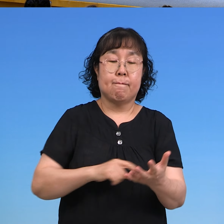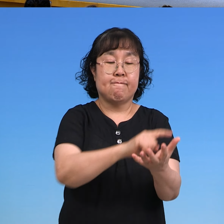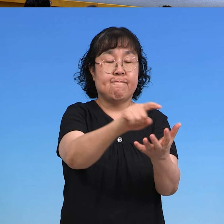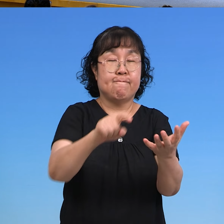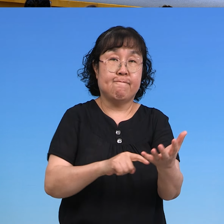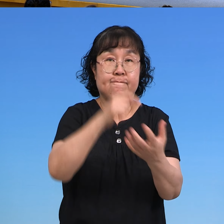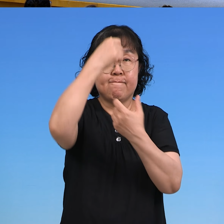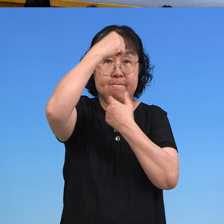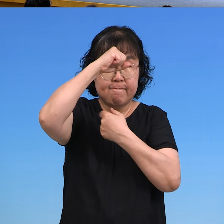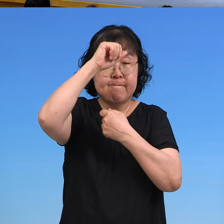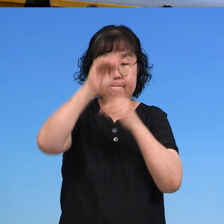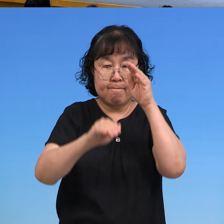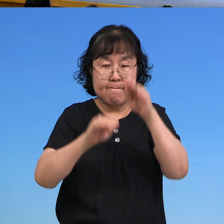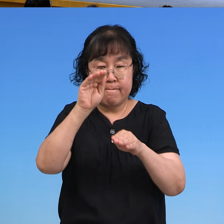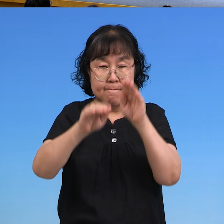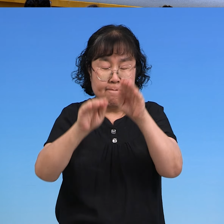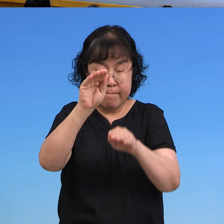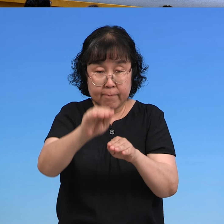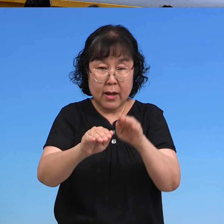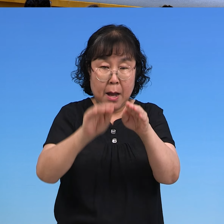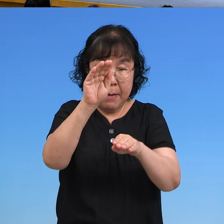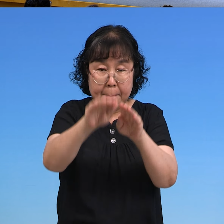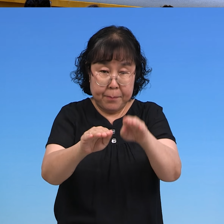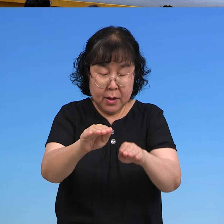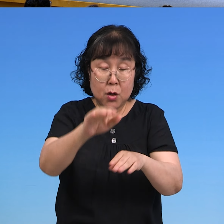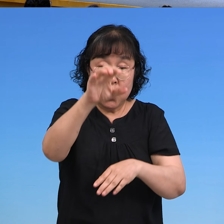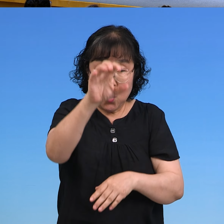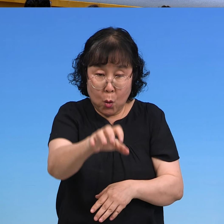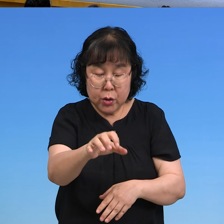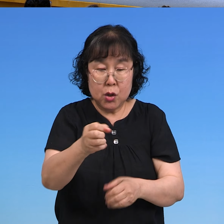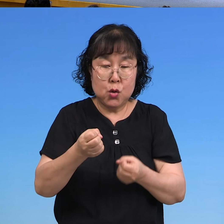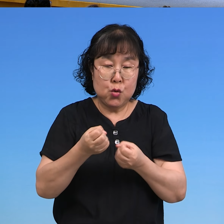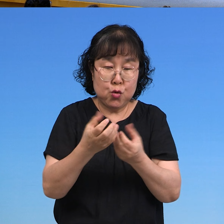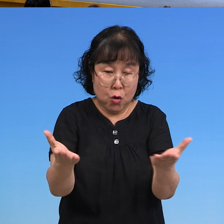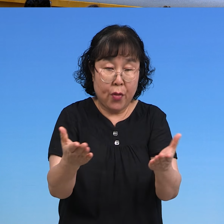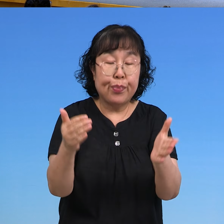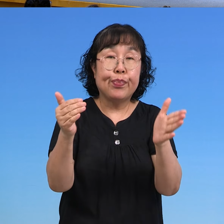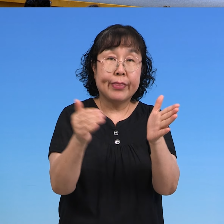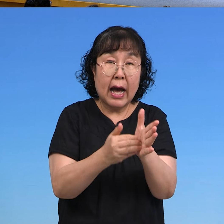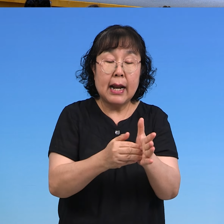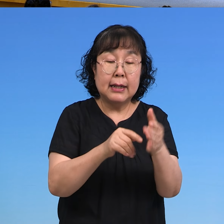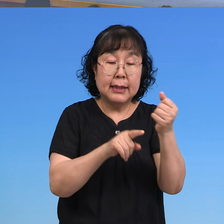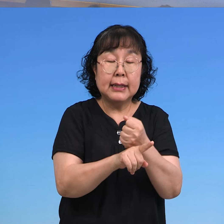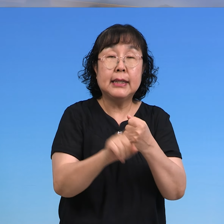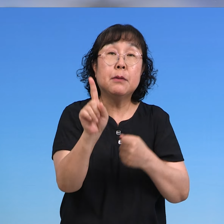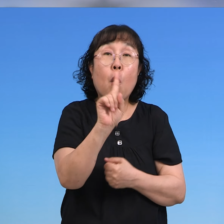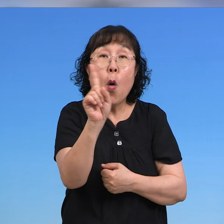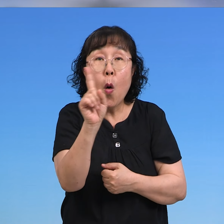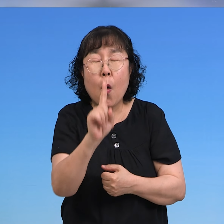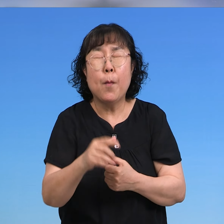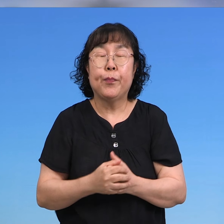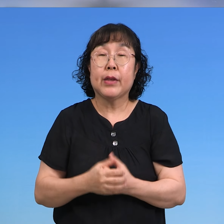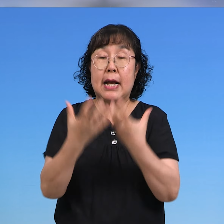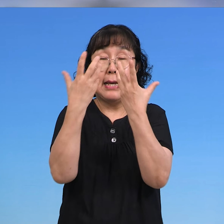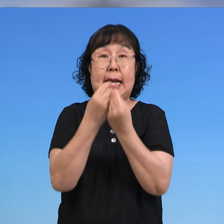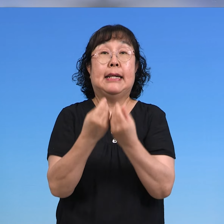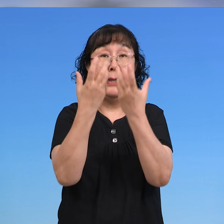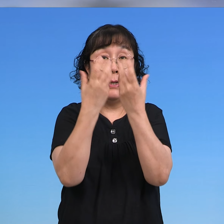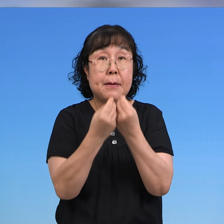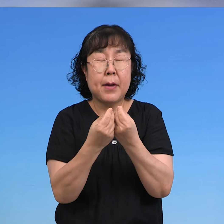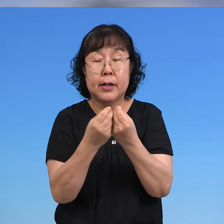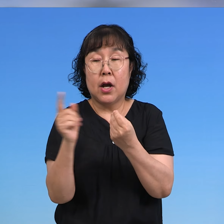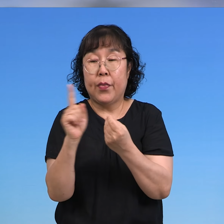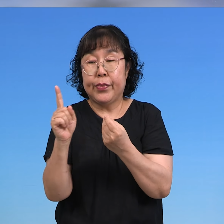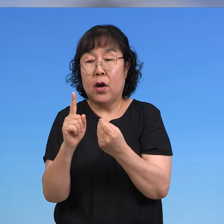발바닥으로 밟는 곳은 내가 주었다라고 하는 이 말씀이 가지고 있는 의미가 뭐냐 하면은 이것도 한번 설명을 드려볼게요. 여기